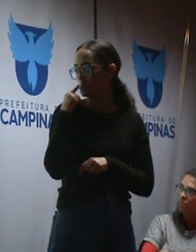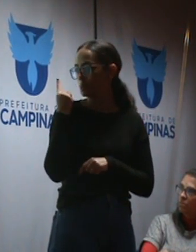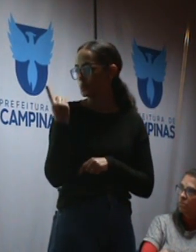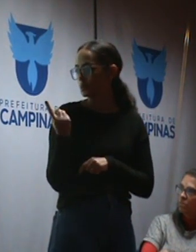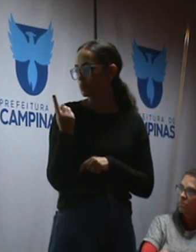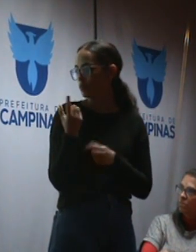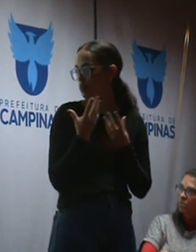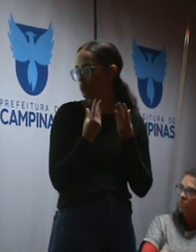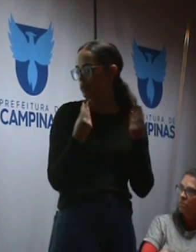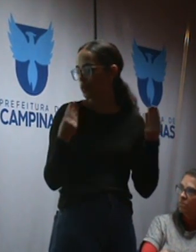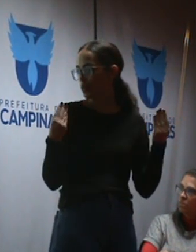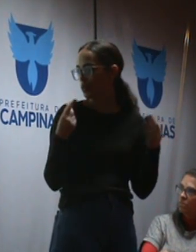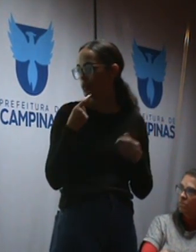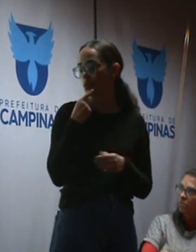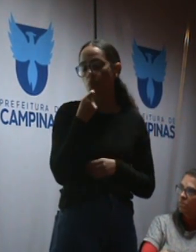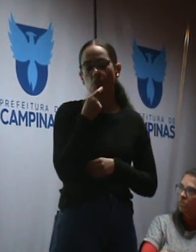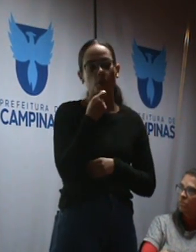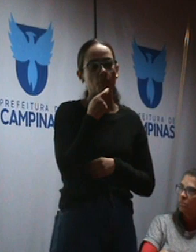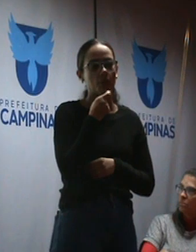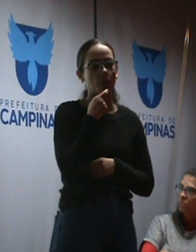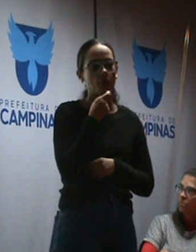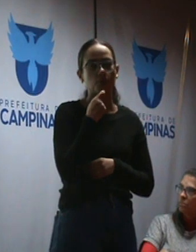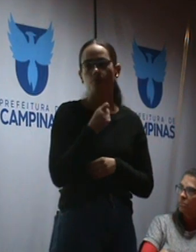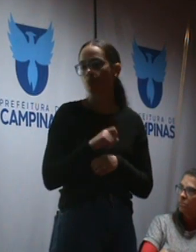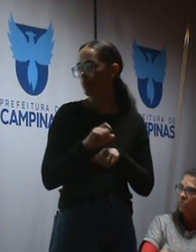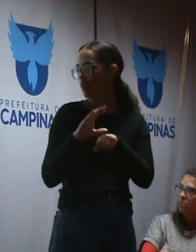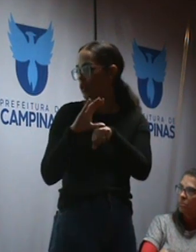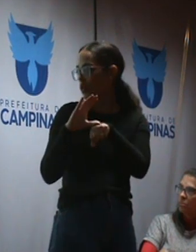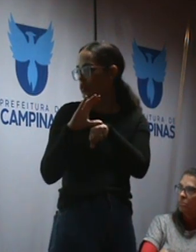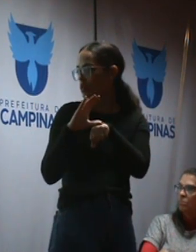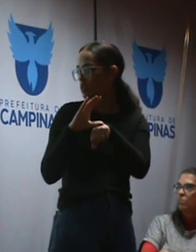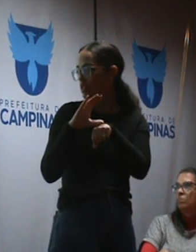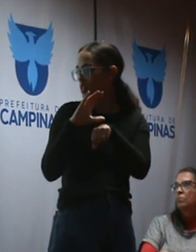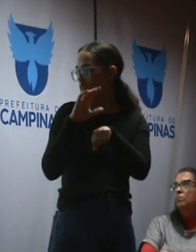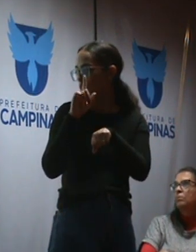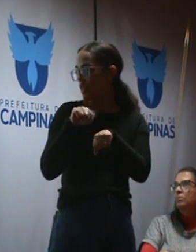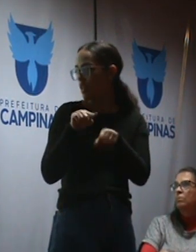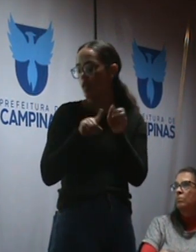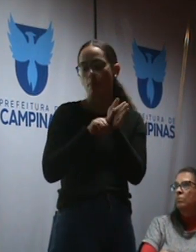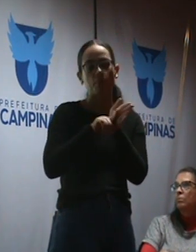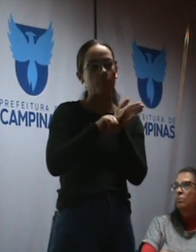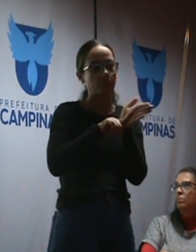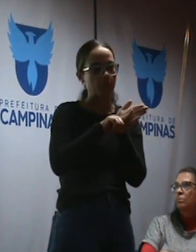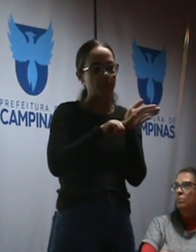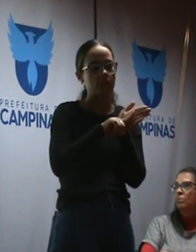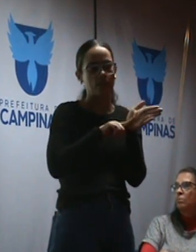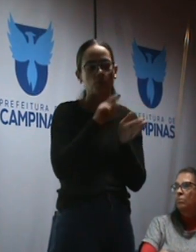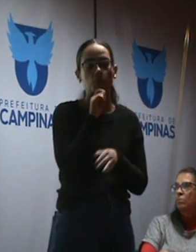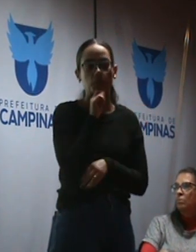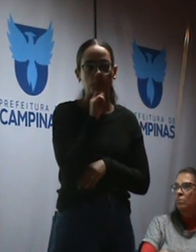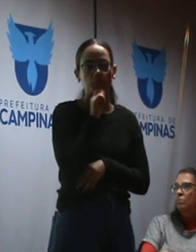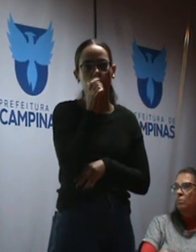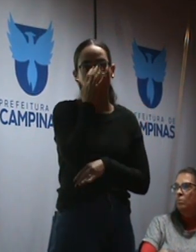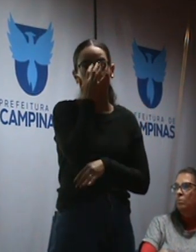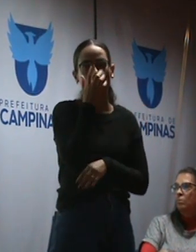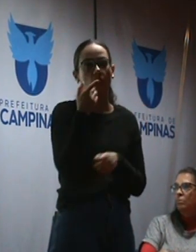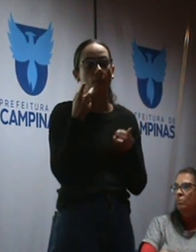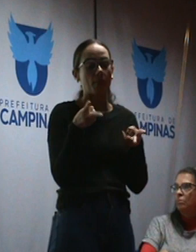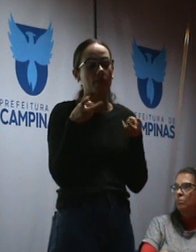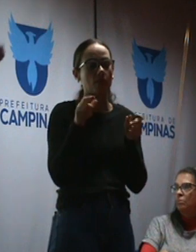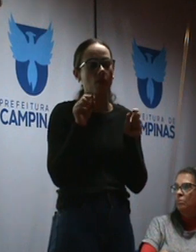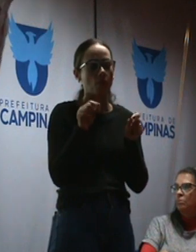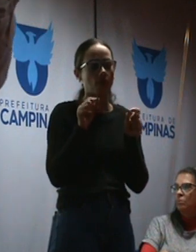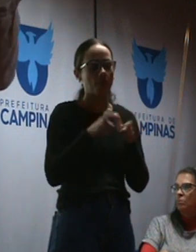casos e bastante vermelhinho, né? Esses cinzinhas estão ainda em investigação. Então a gente vê que teve esse aumento expressivo